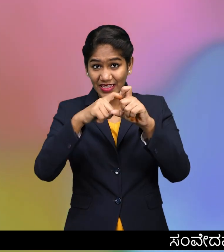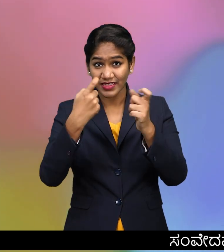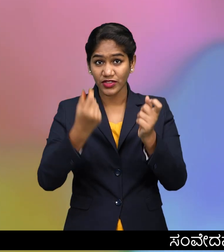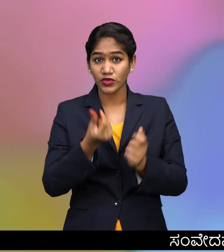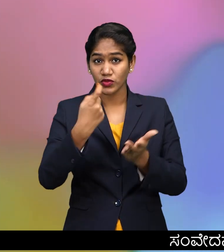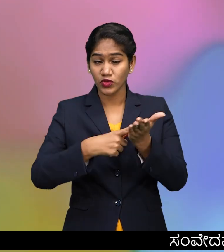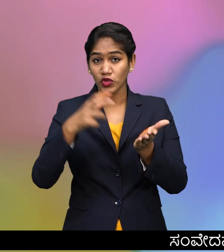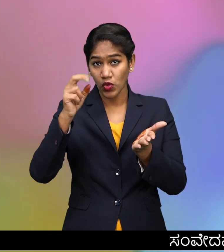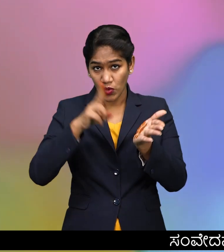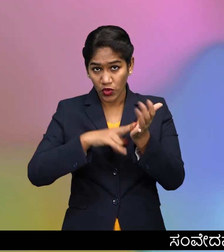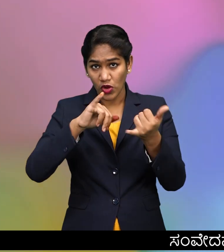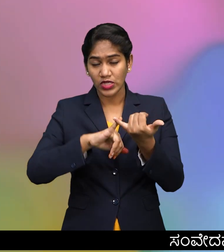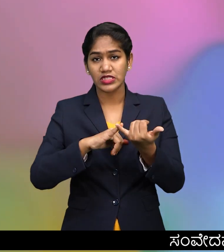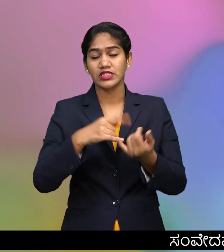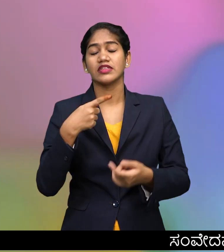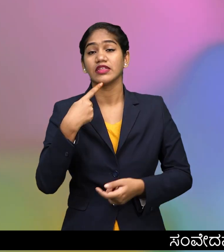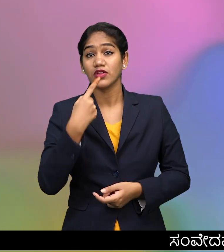ಸಂವೇದನಾ ನ್ಯೂರಾನ್ಗಳು,